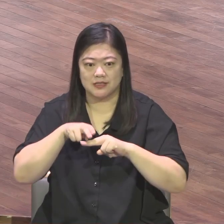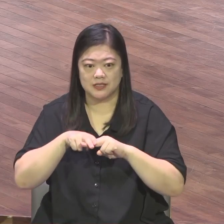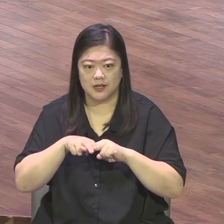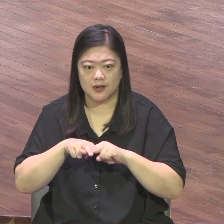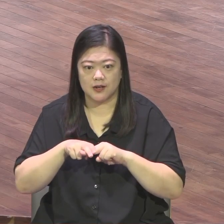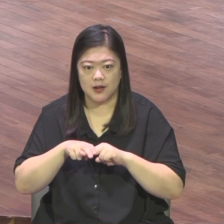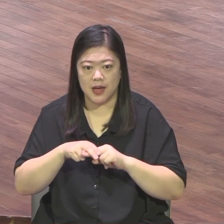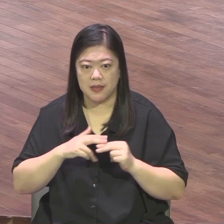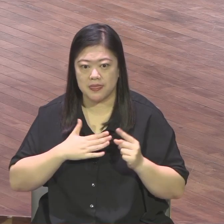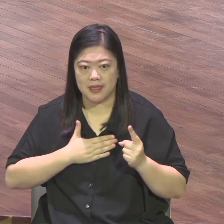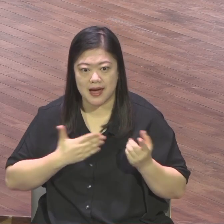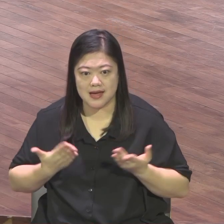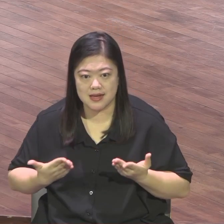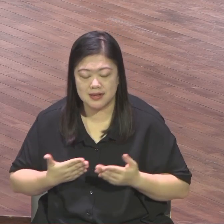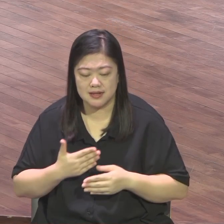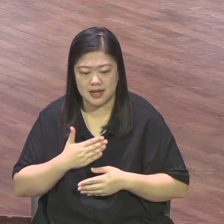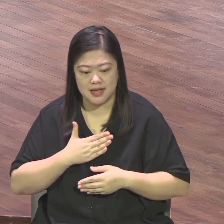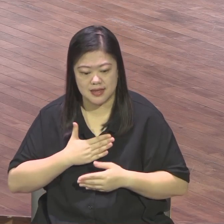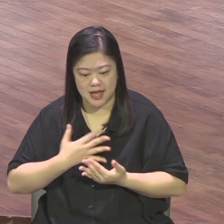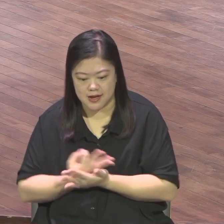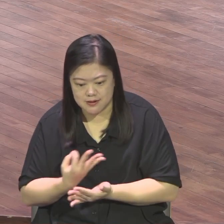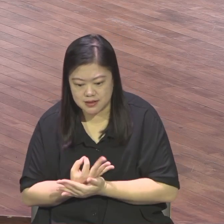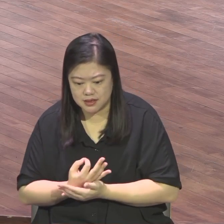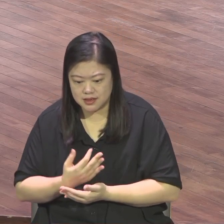아직도 네네네 하고 있습니까?